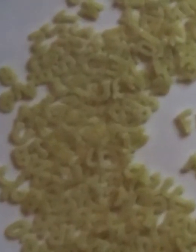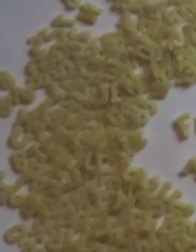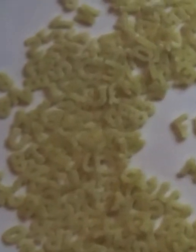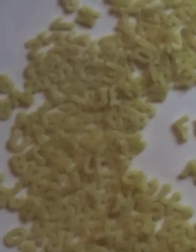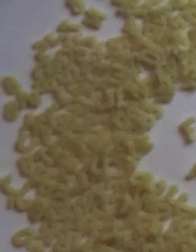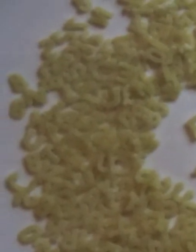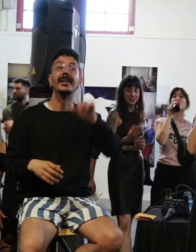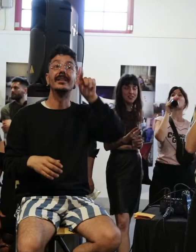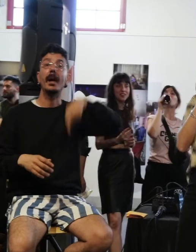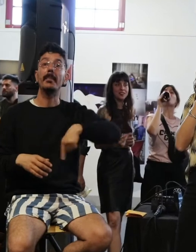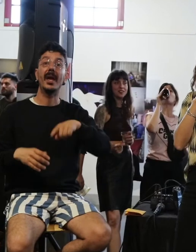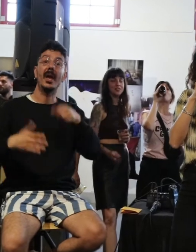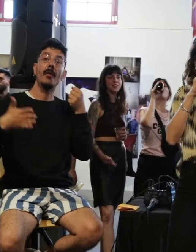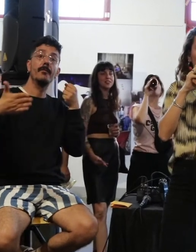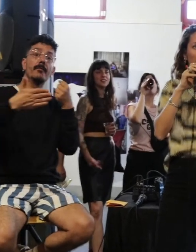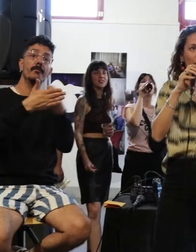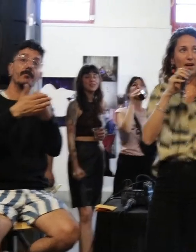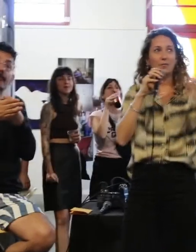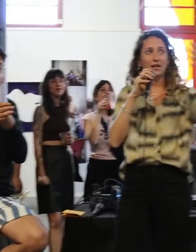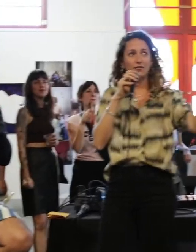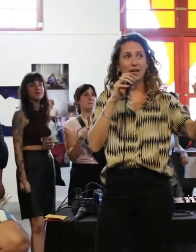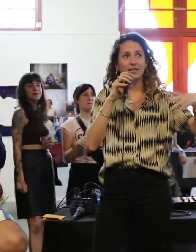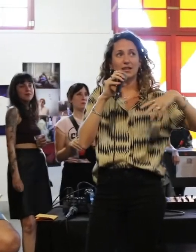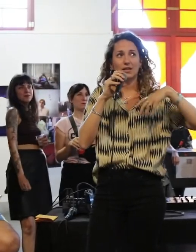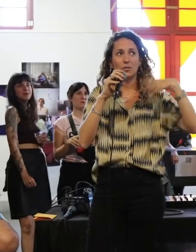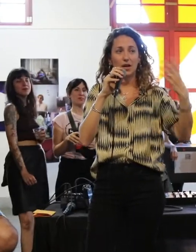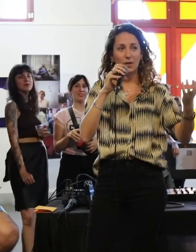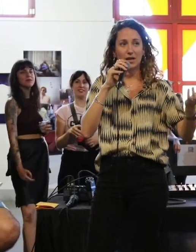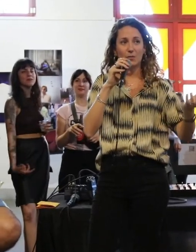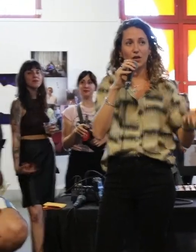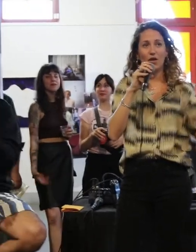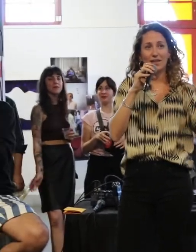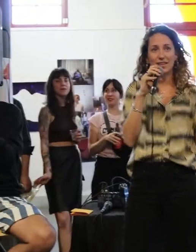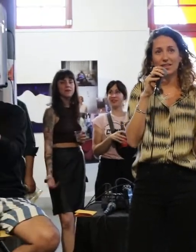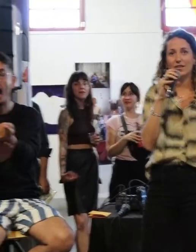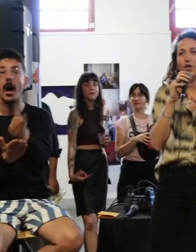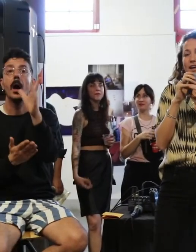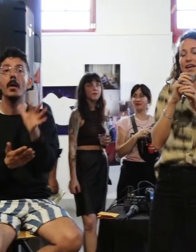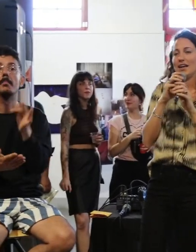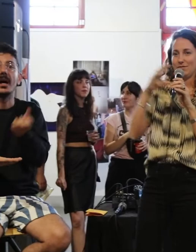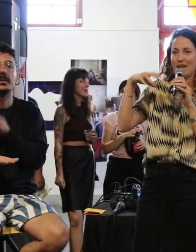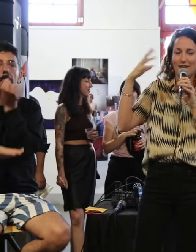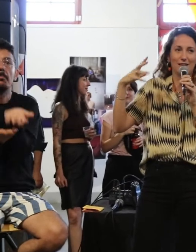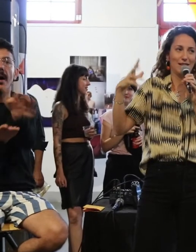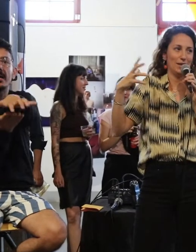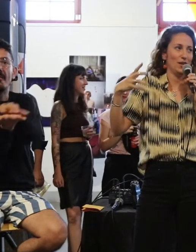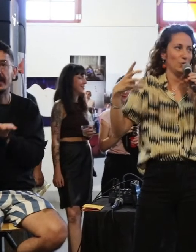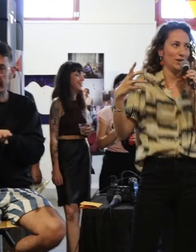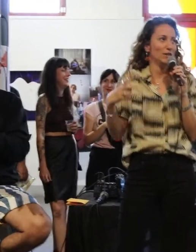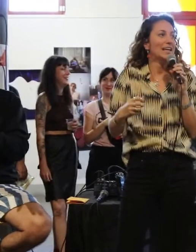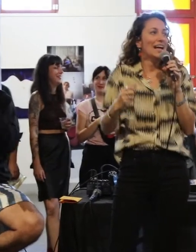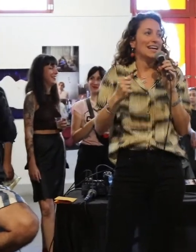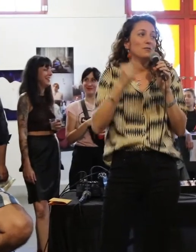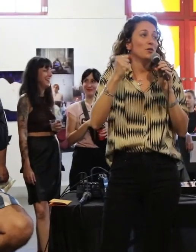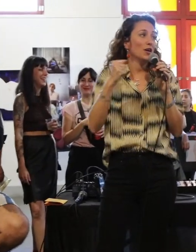teniu allà darrere el mapa, el manifest, que explica una mica millor aquesta edició, que ara me viene lo